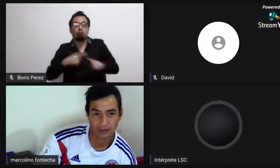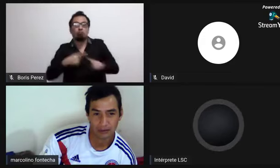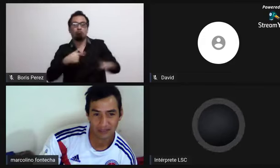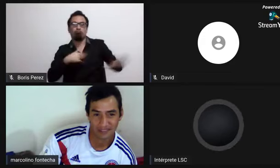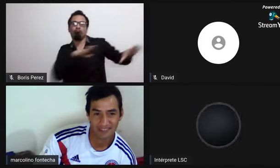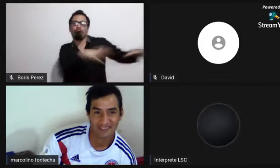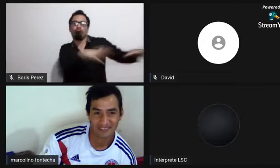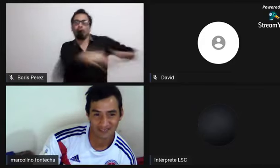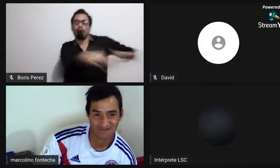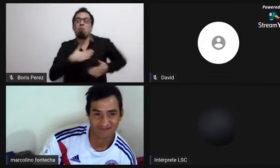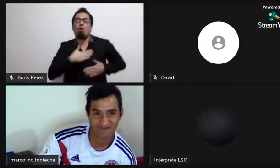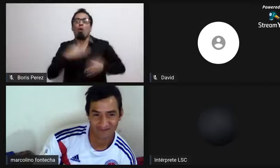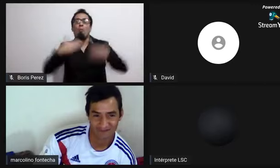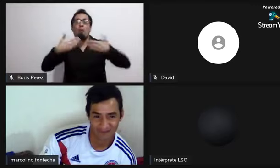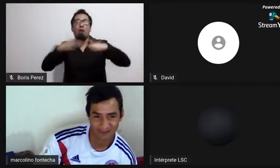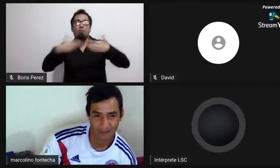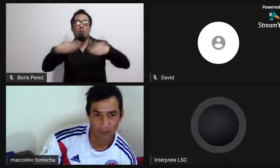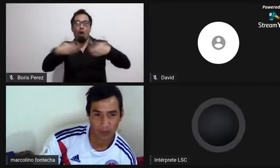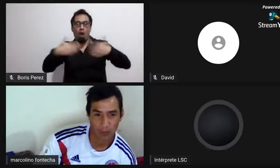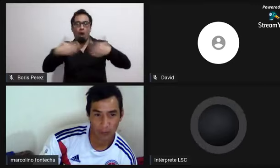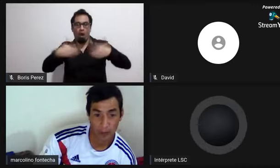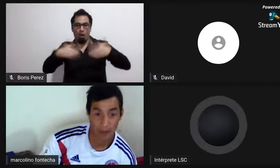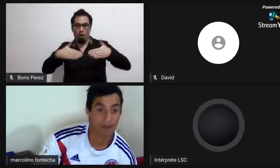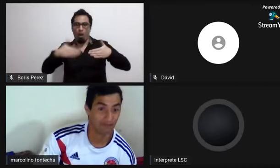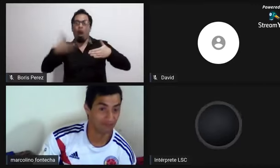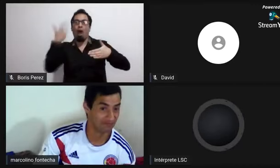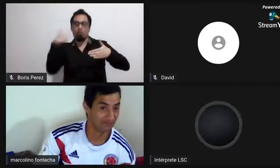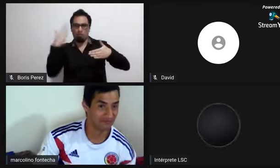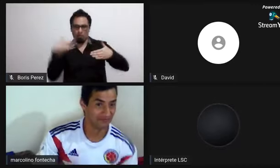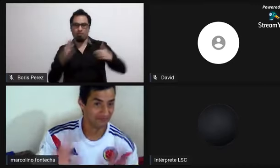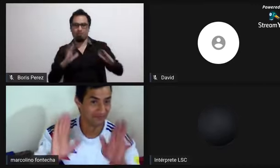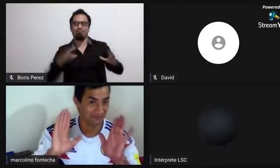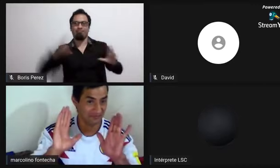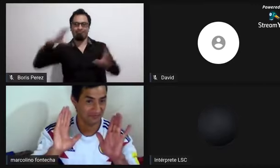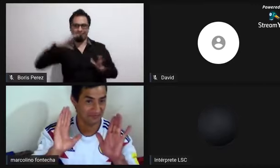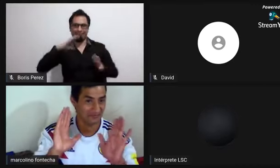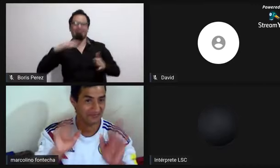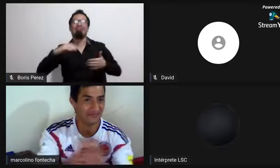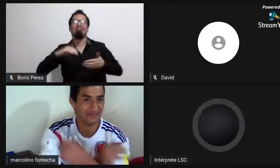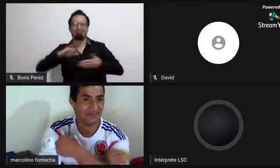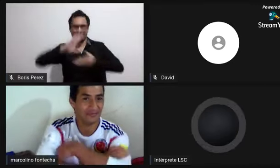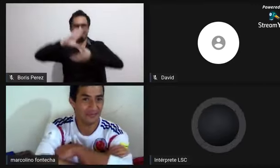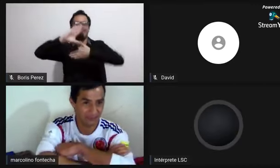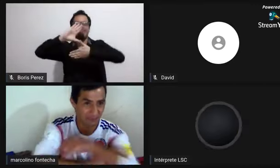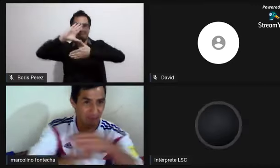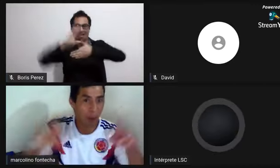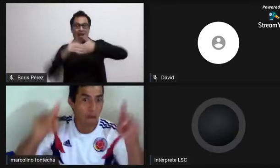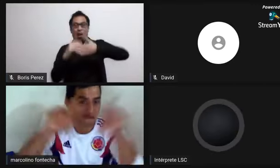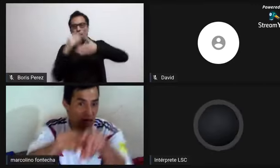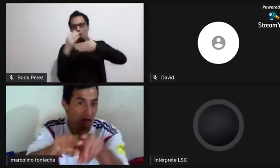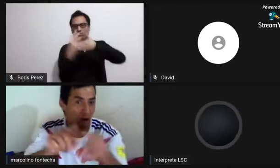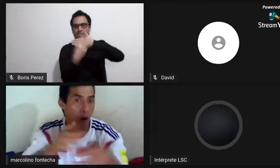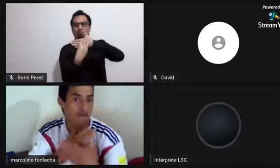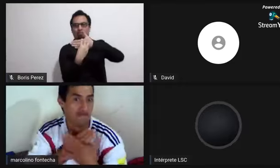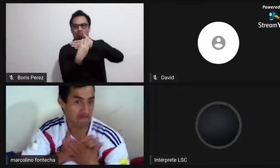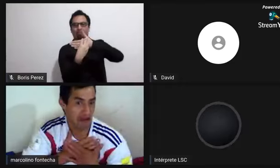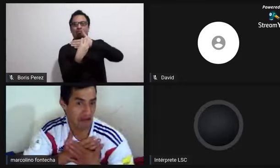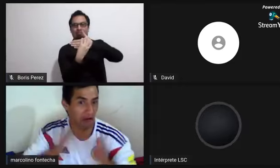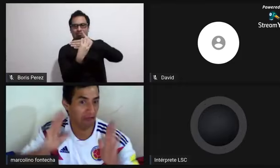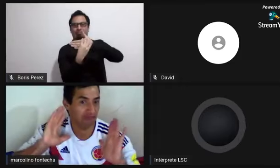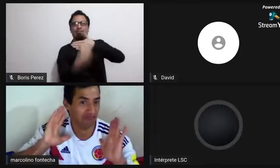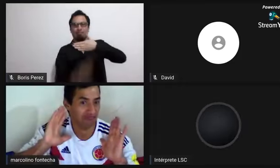sí, nuevamente, que anteriormente Panamá también hacía parte del